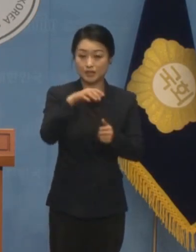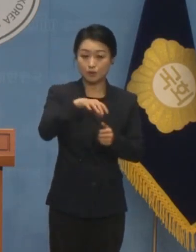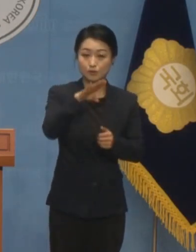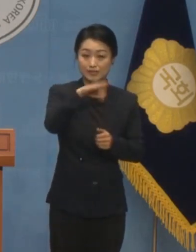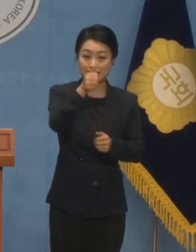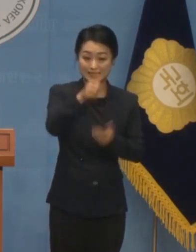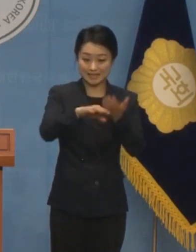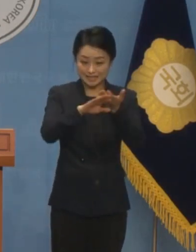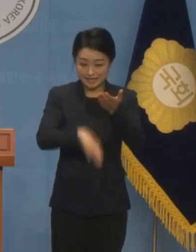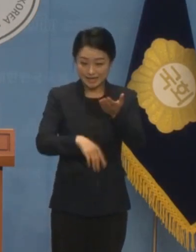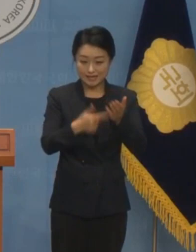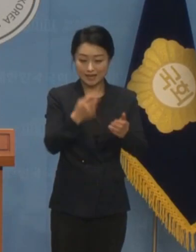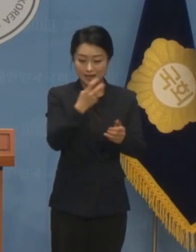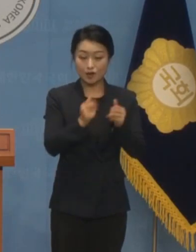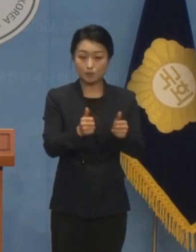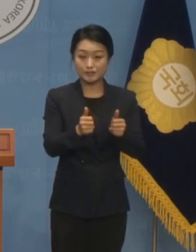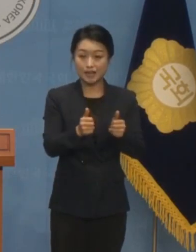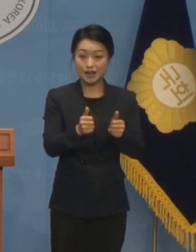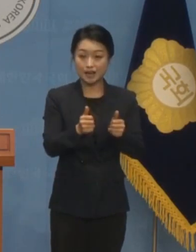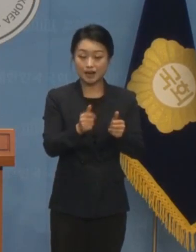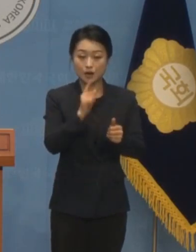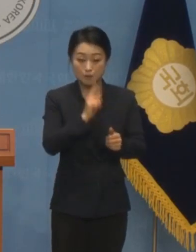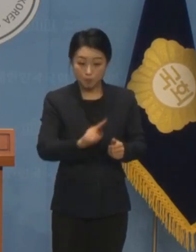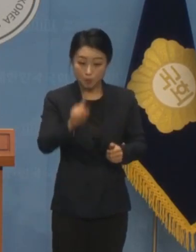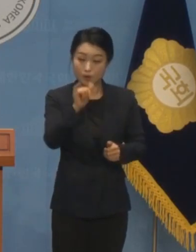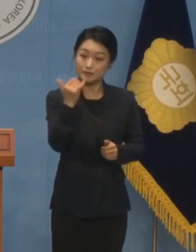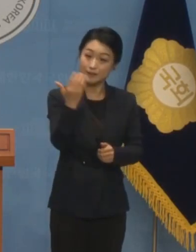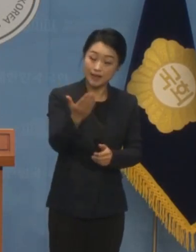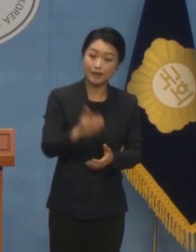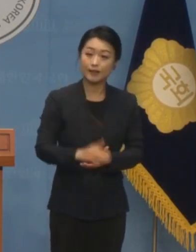이하 대검 간부에게 보고했습니까?